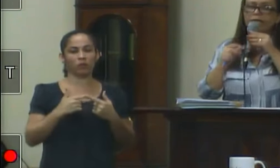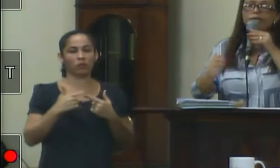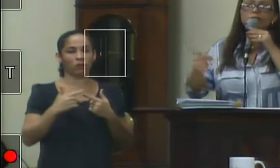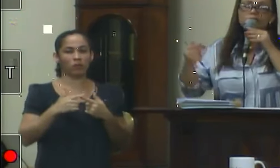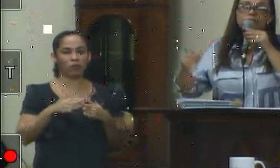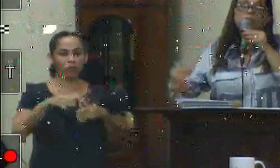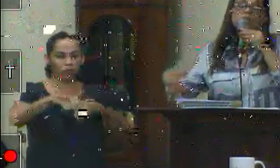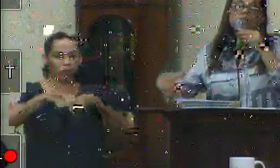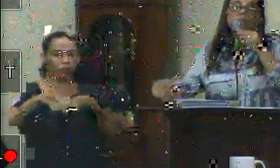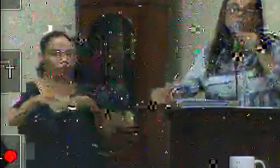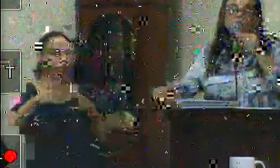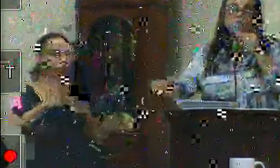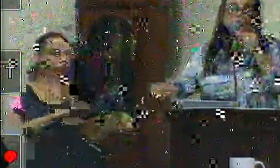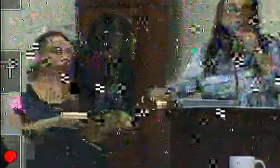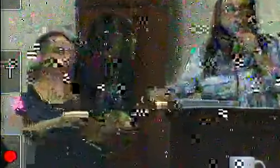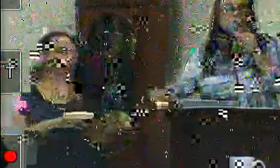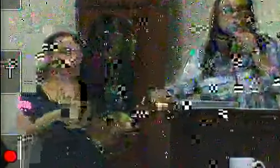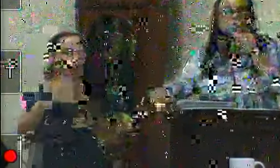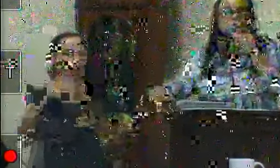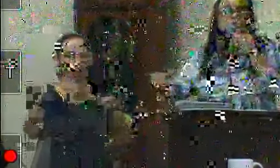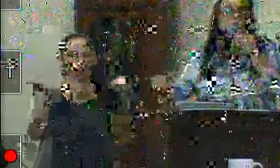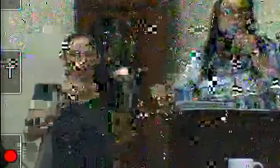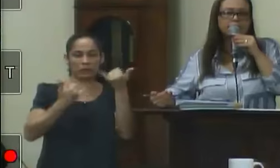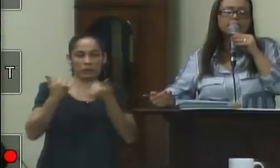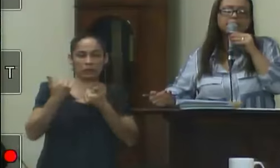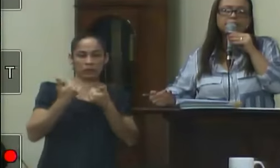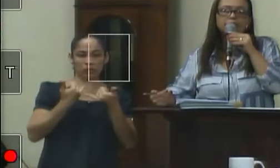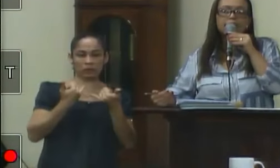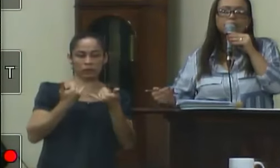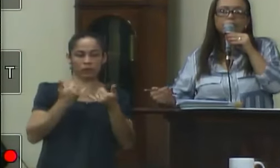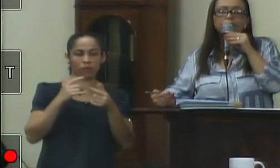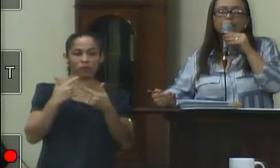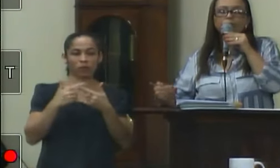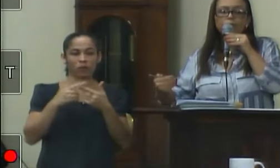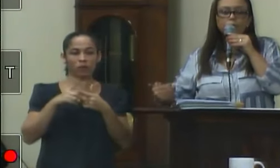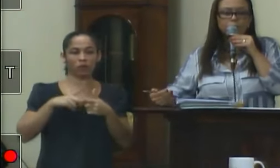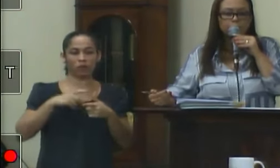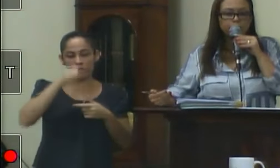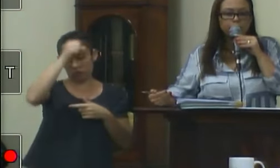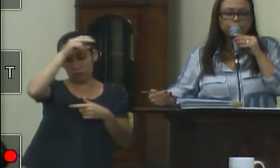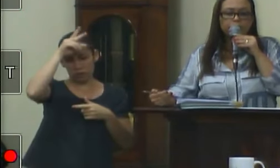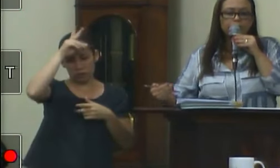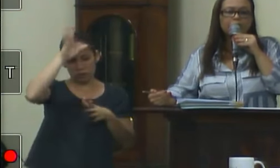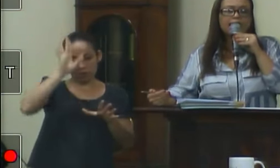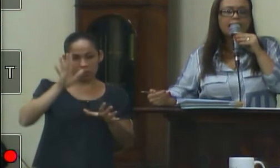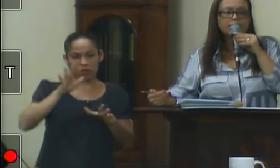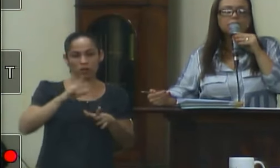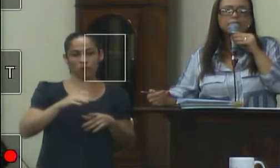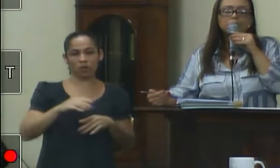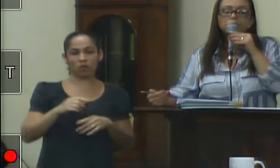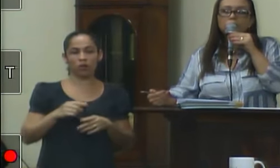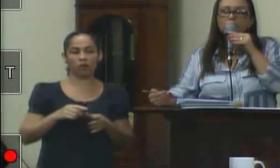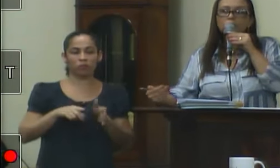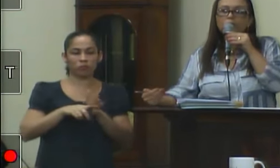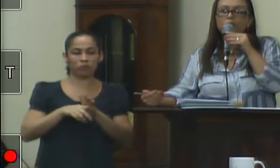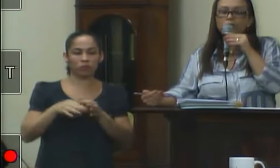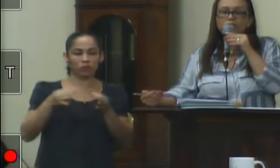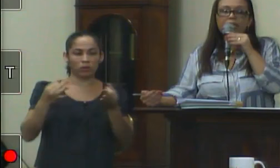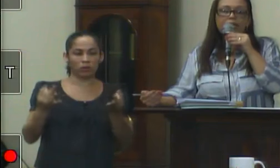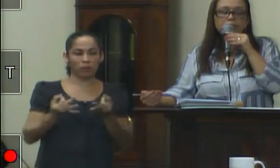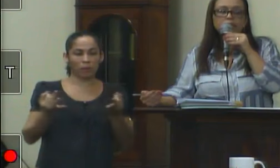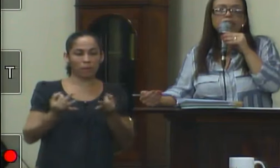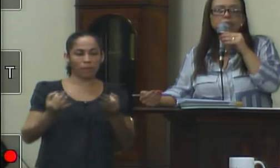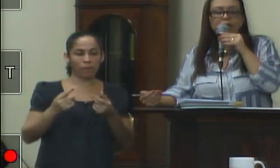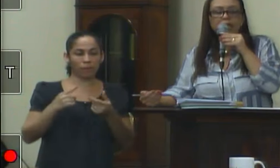Porém, nós já tivemos uma notícia muito boa, porque diante dessa necessidade, o prefeito foi muito eficaz no início do ano, no período